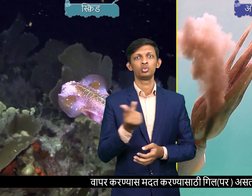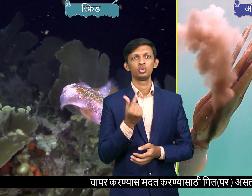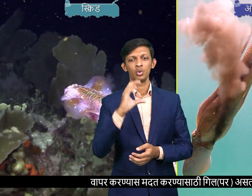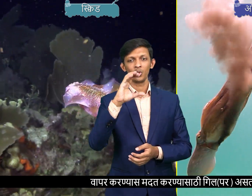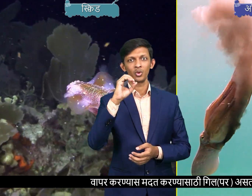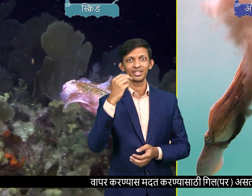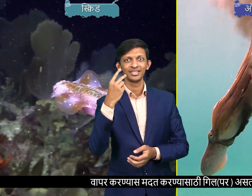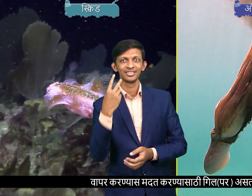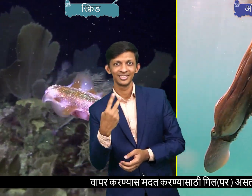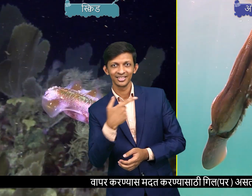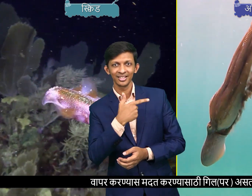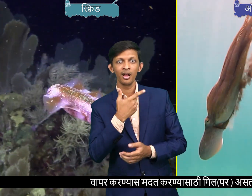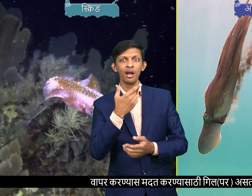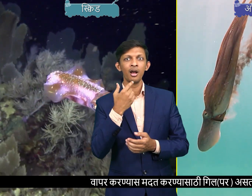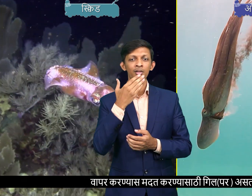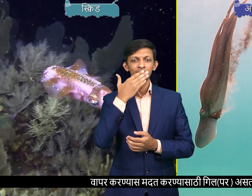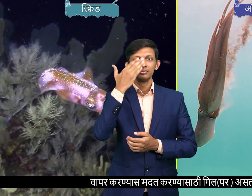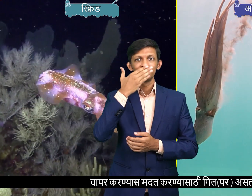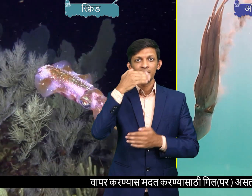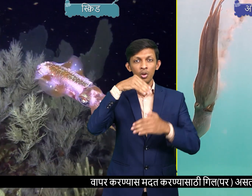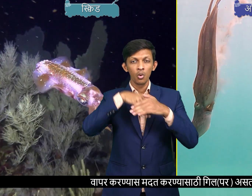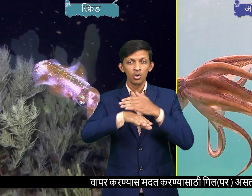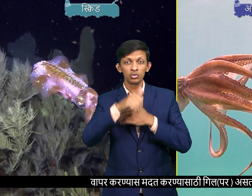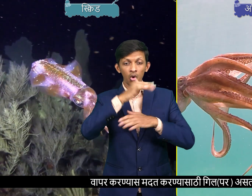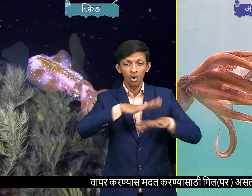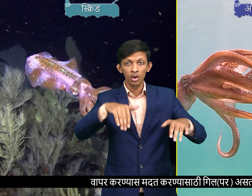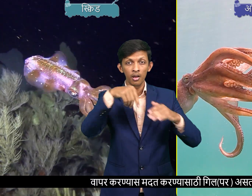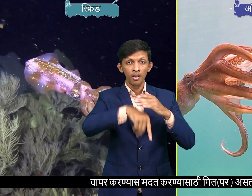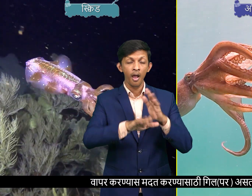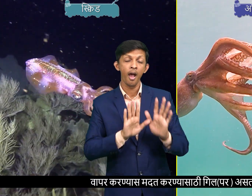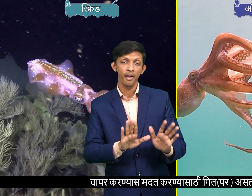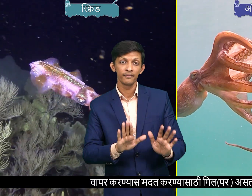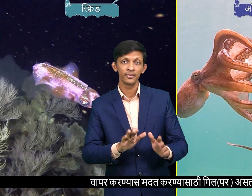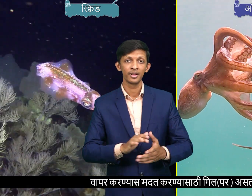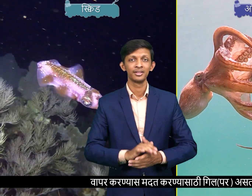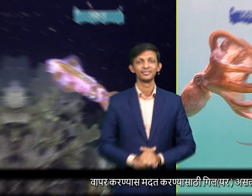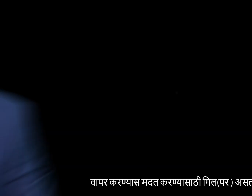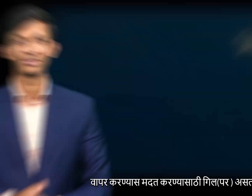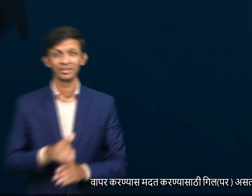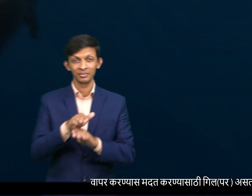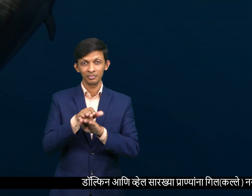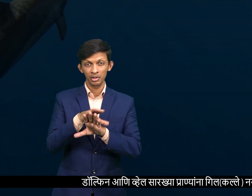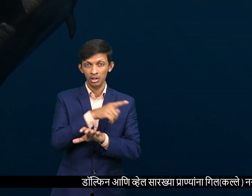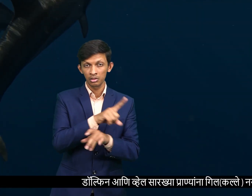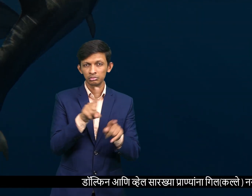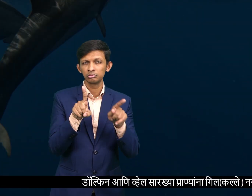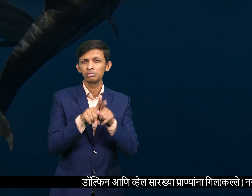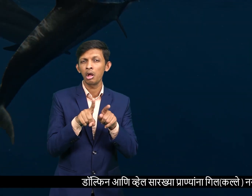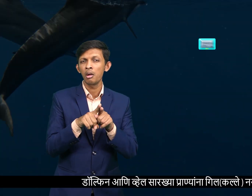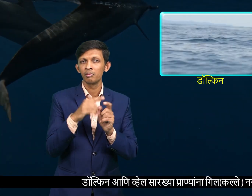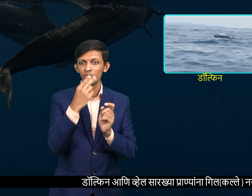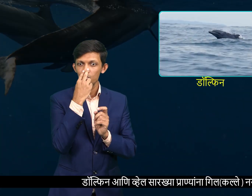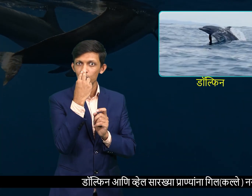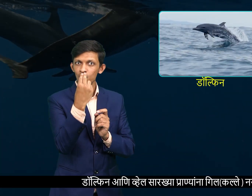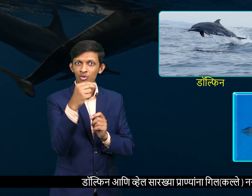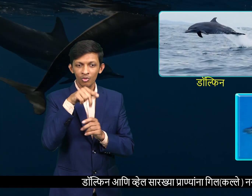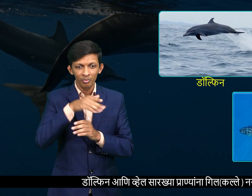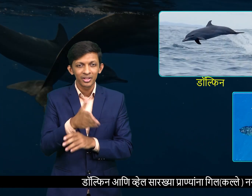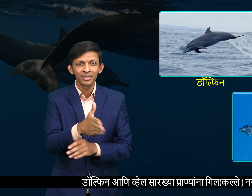मदत करण्यासाठी गिल, पर असतात. डॉल्फिन आणि व्हेल सारख्या